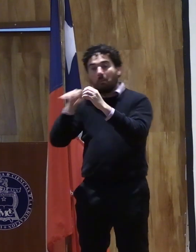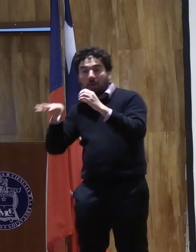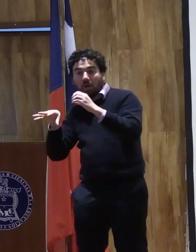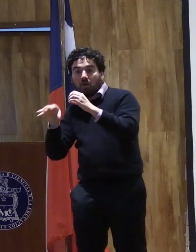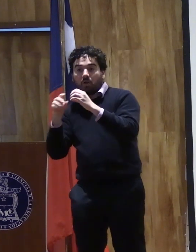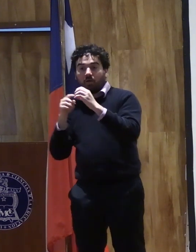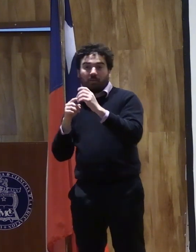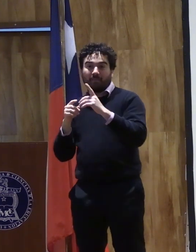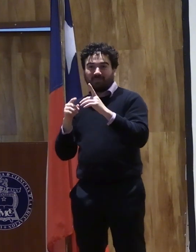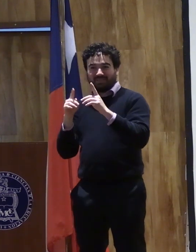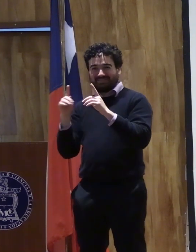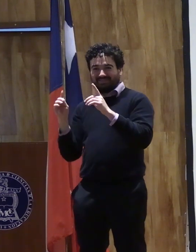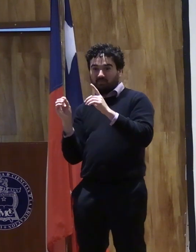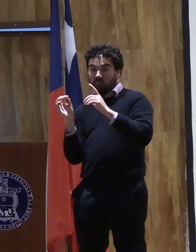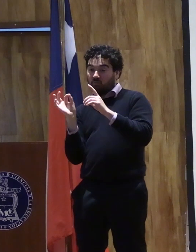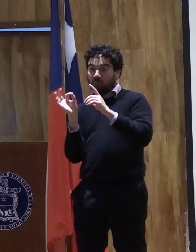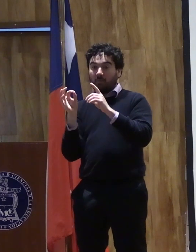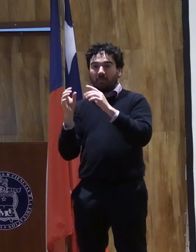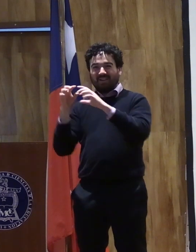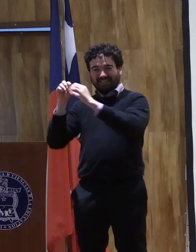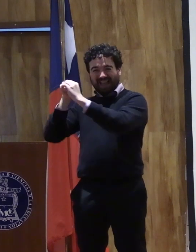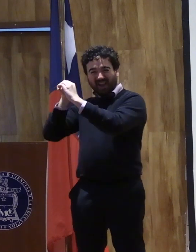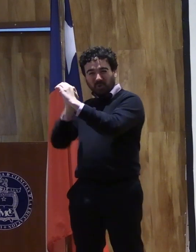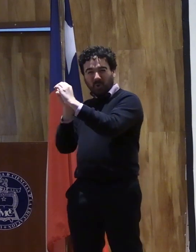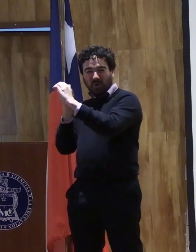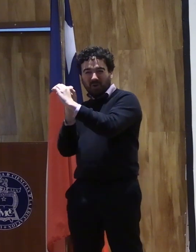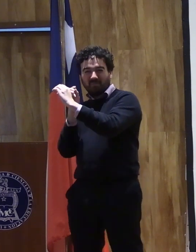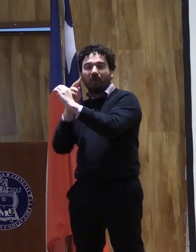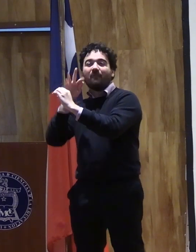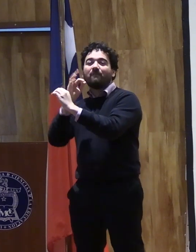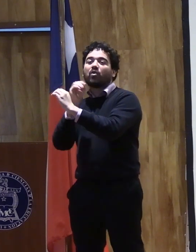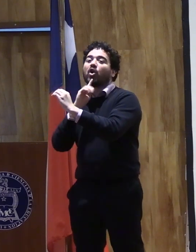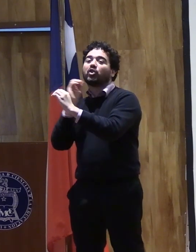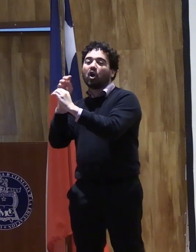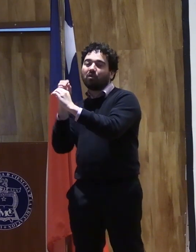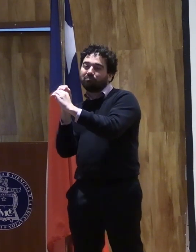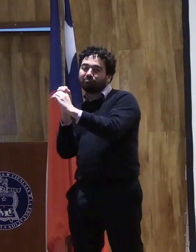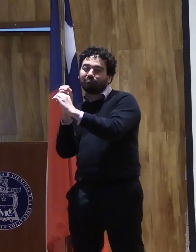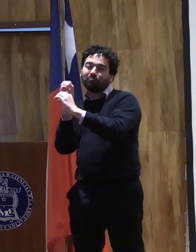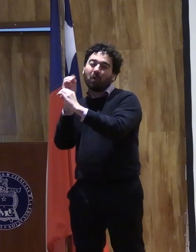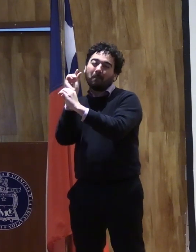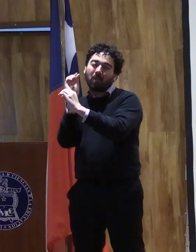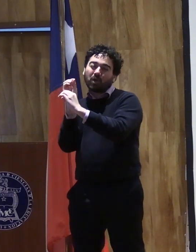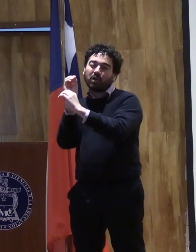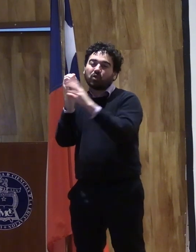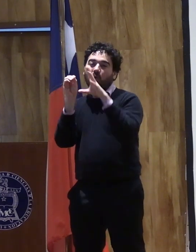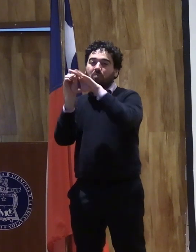no sabe para dónde está para afuera. Y camina otro centímetro. Entonces es